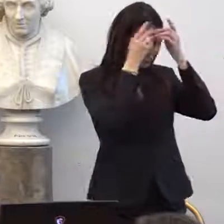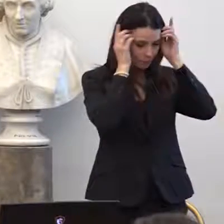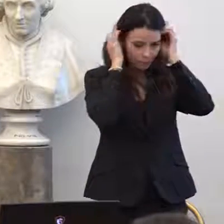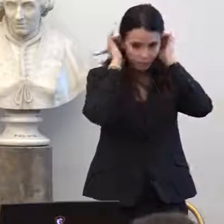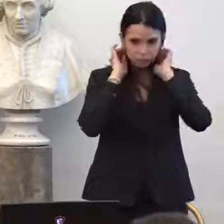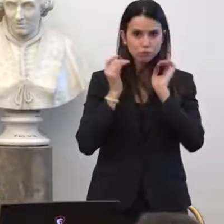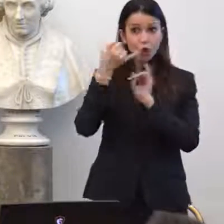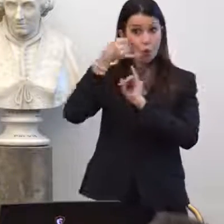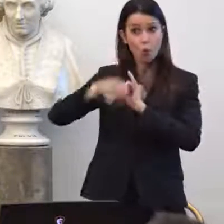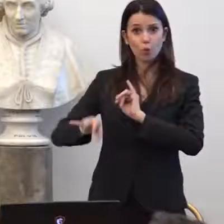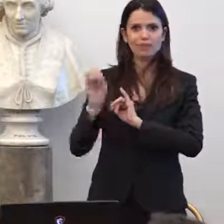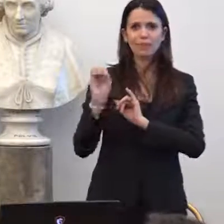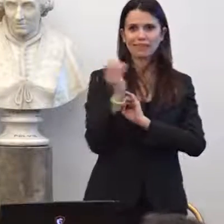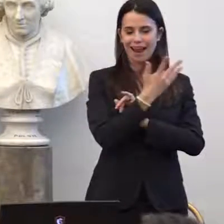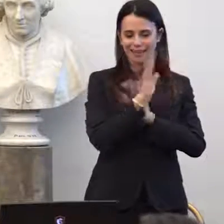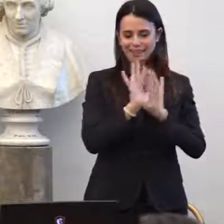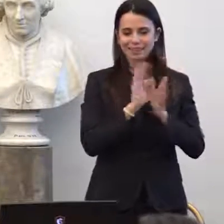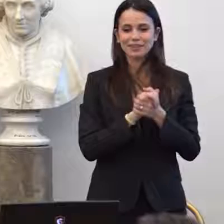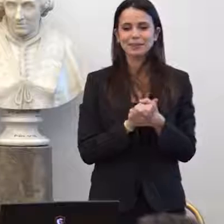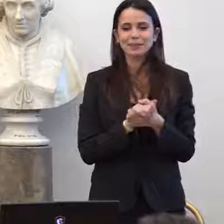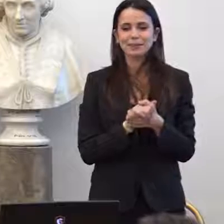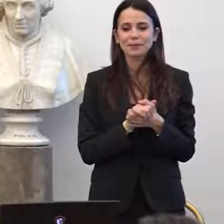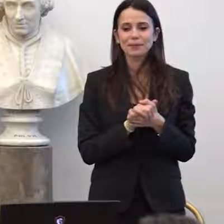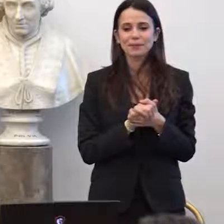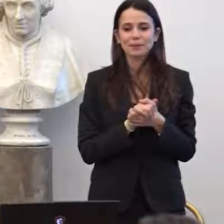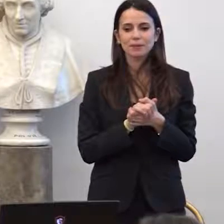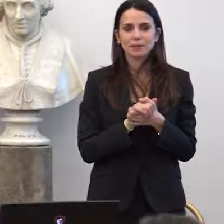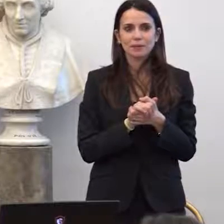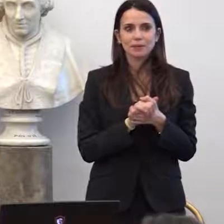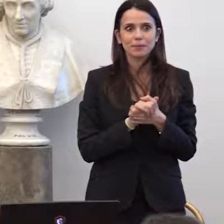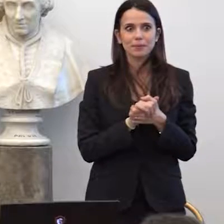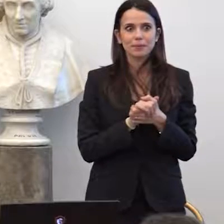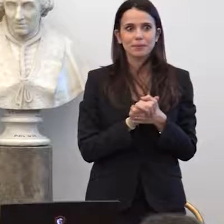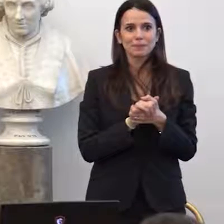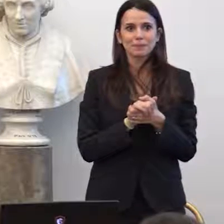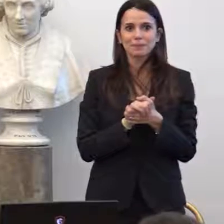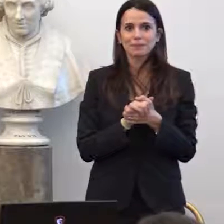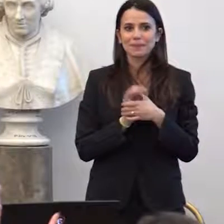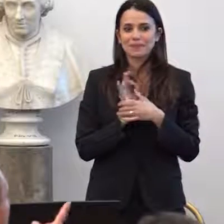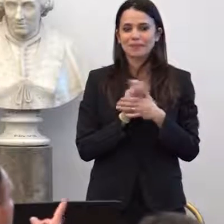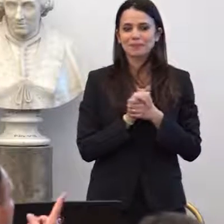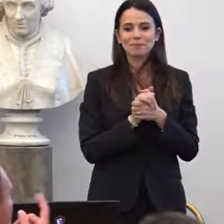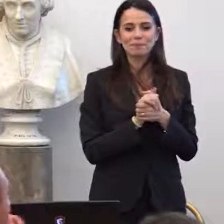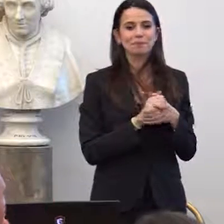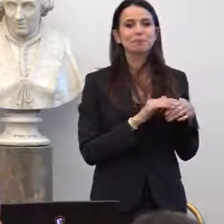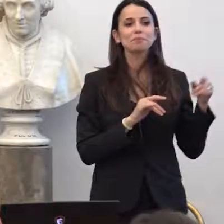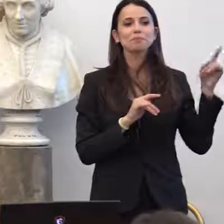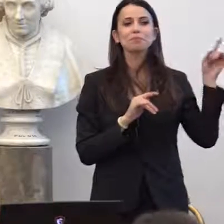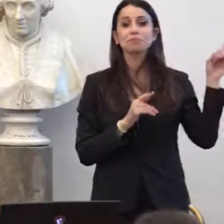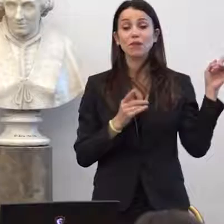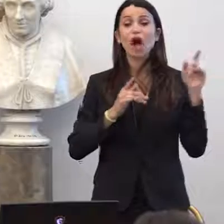Ultime 3 slide e poi vi abbandono con la noia dei numeri. In questa dichiarazione